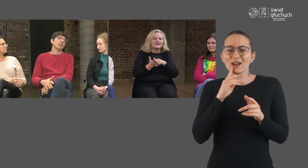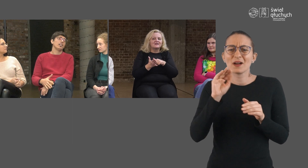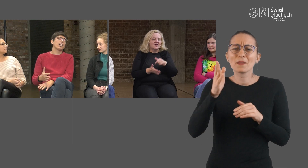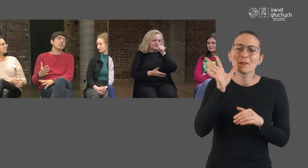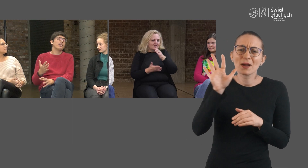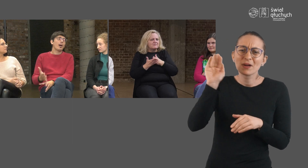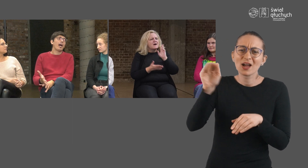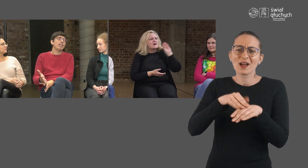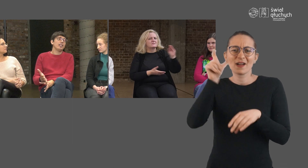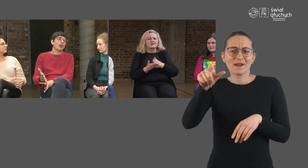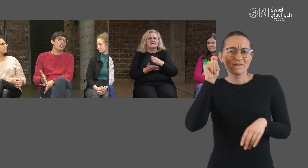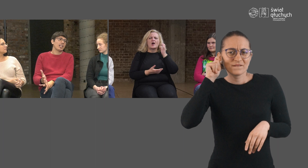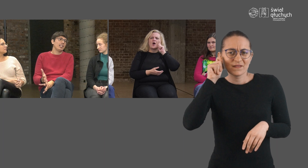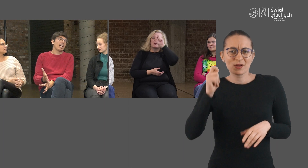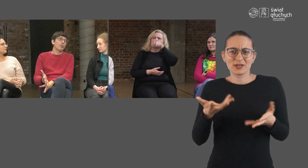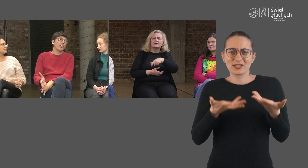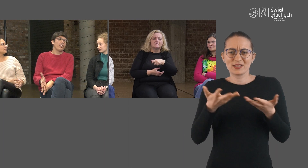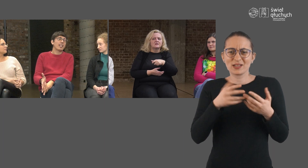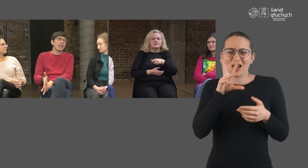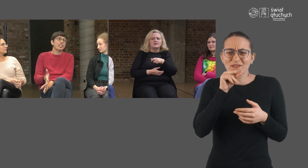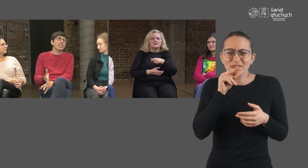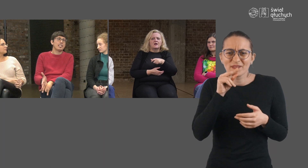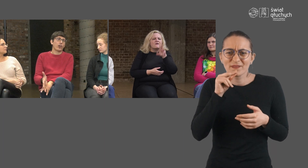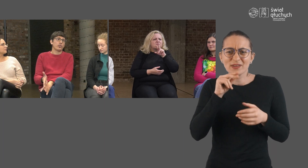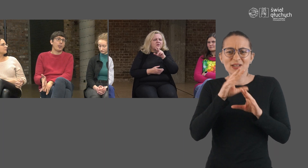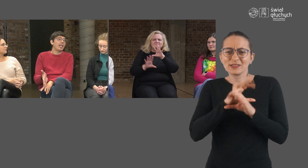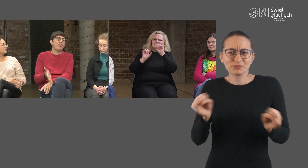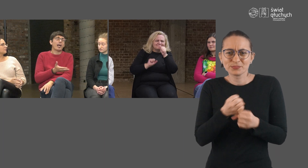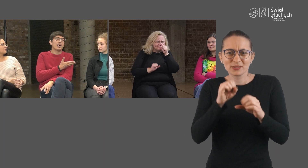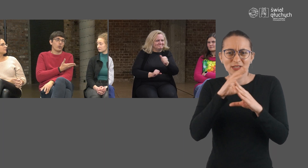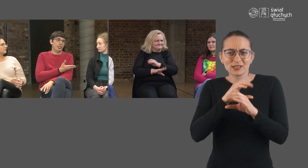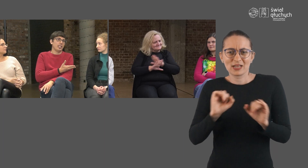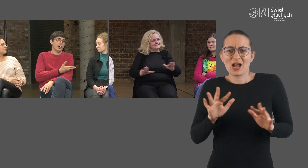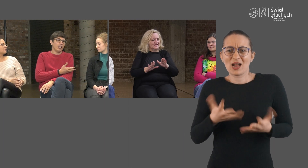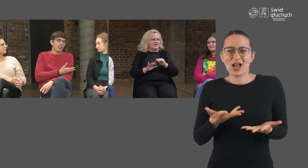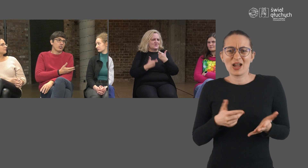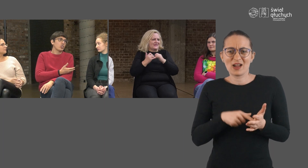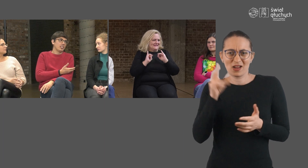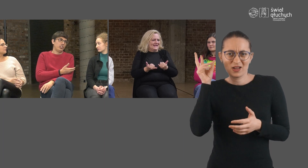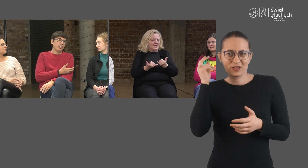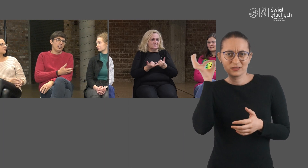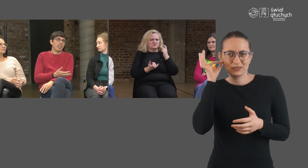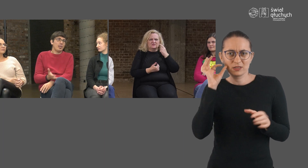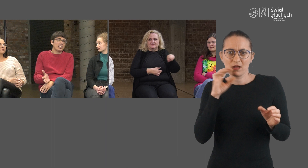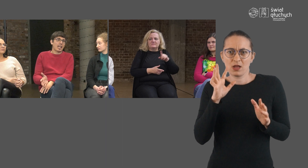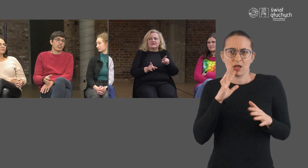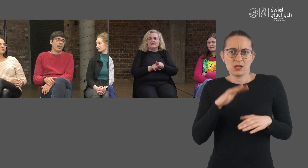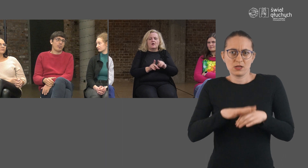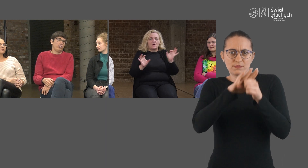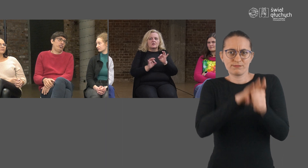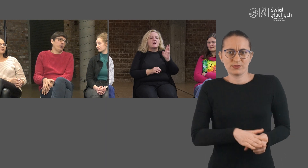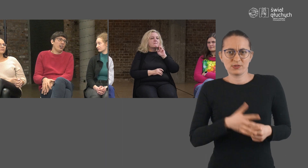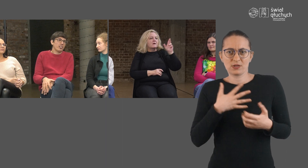daję rady, jak ta pani nauczycielka jest tak bakalnie, że nic nie rozumiem, ja nie wiem, jak radzą inne słyszące dzieci. To mnie to